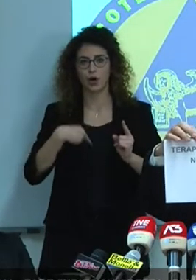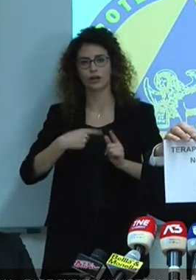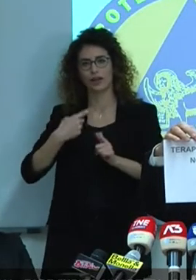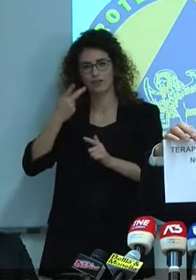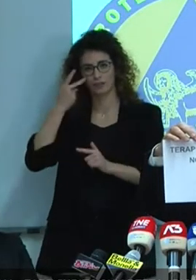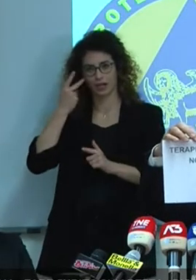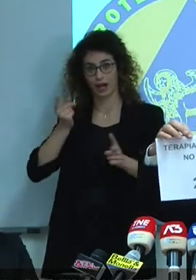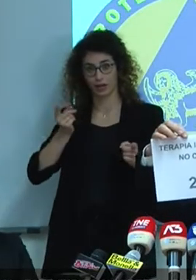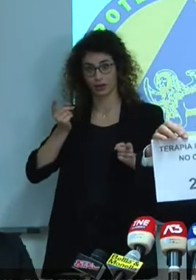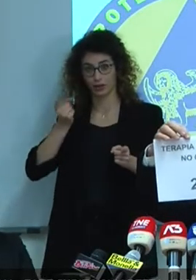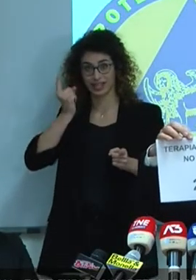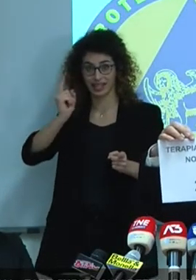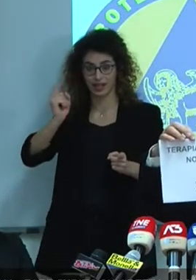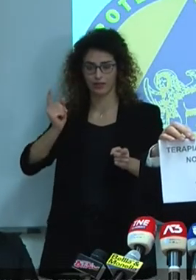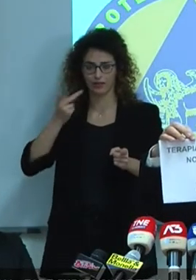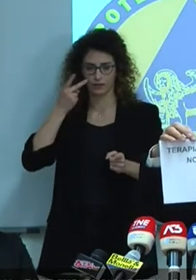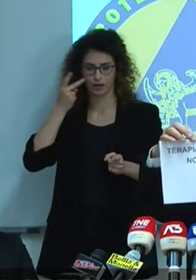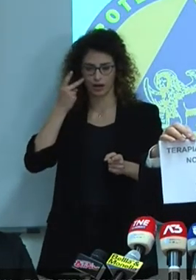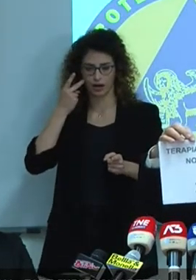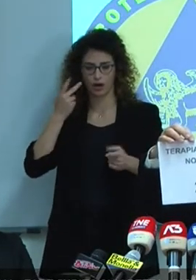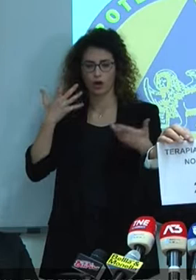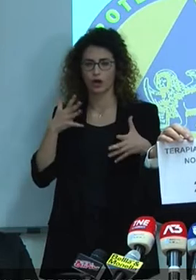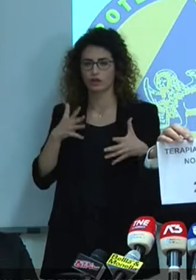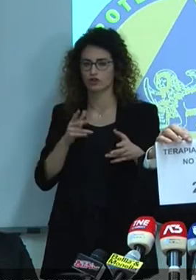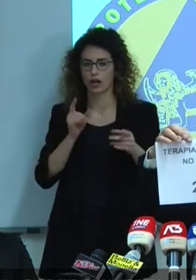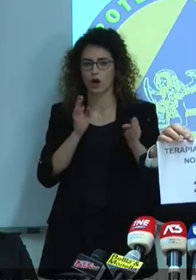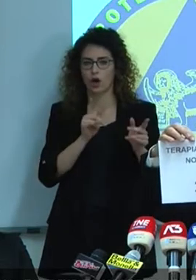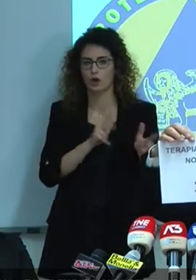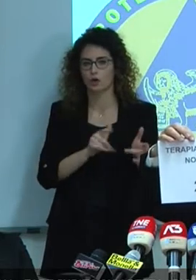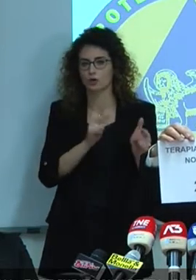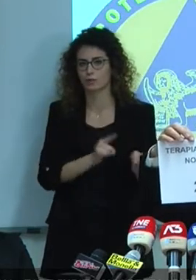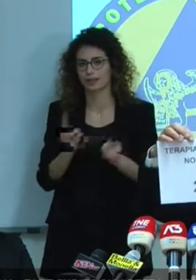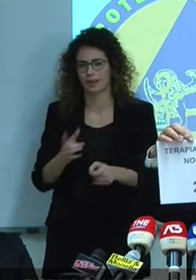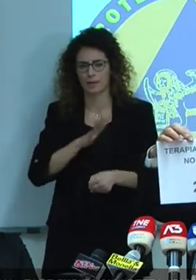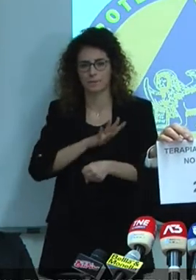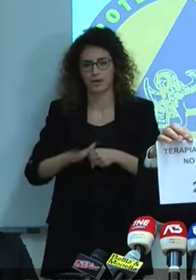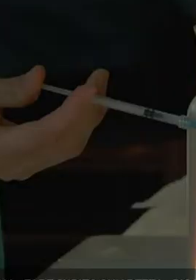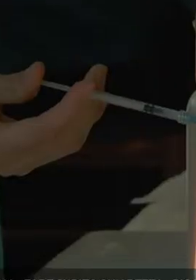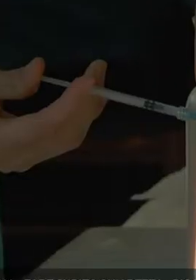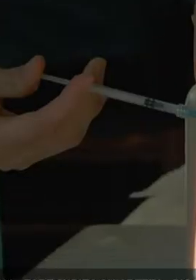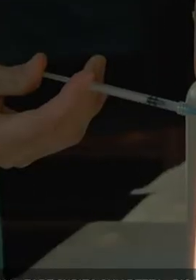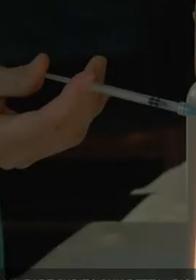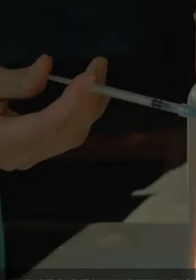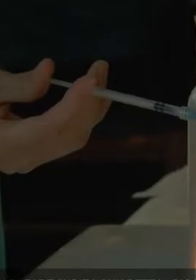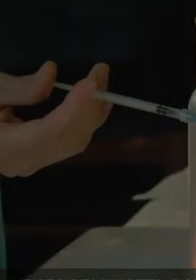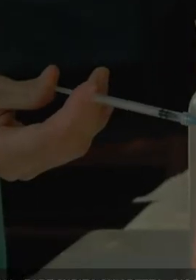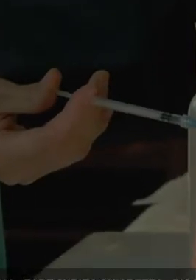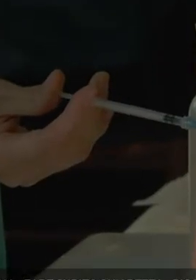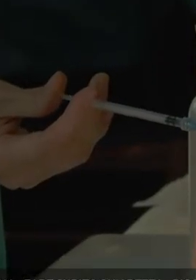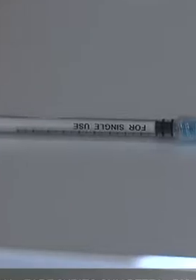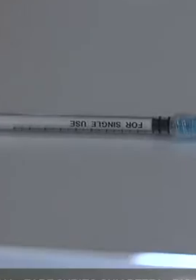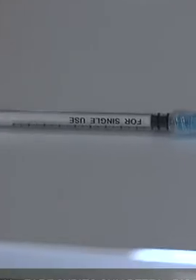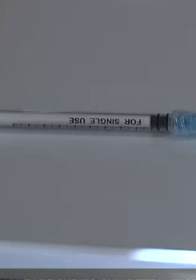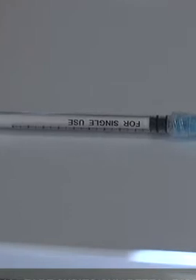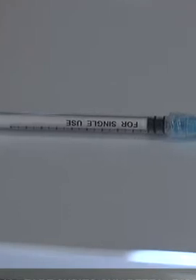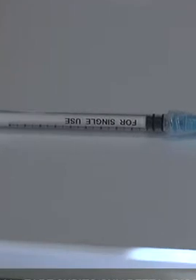febbraio avremmo già raggiunto il default perché noi non avevamo 500 terapie intensive a febbraio. E proprio per questo Zaia ha